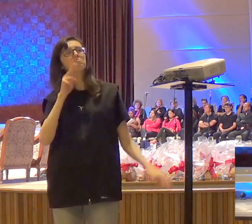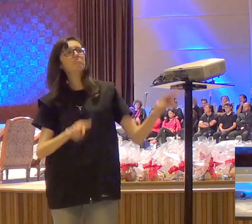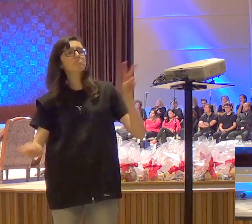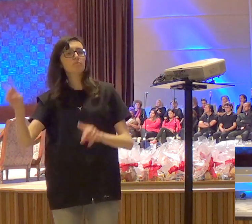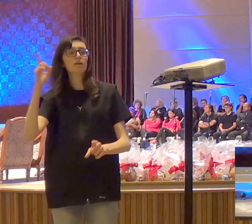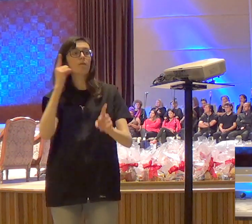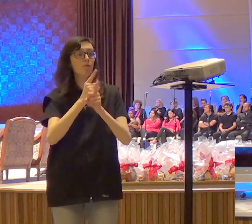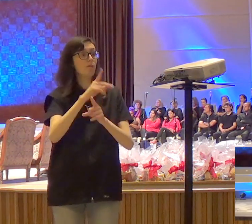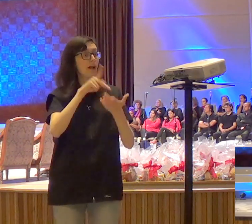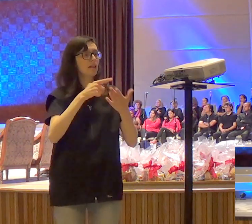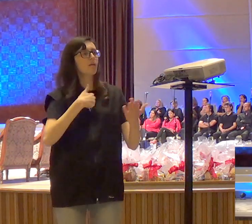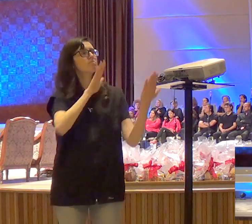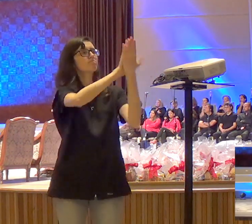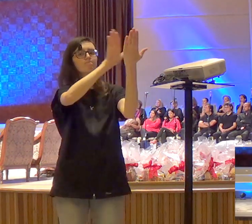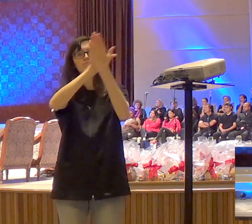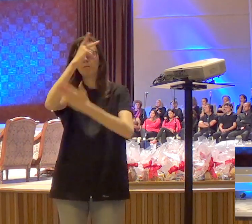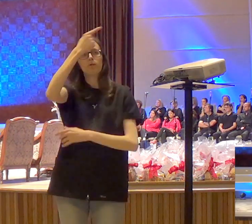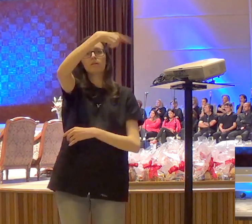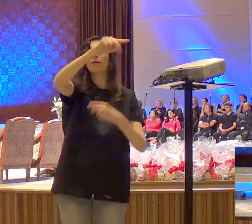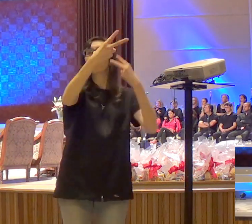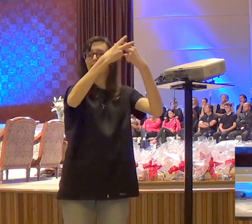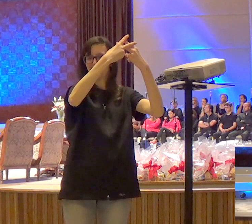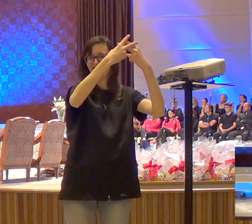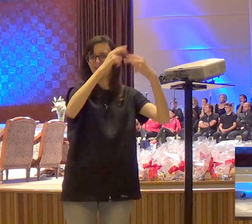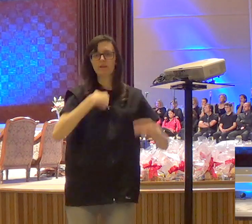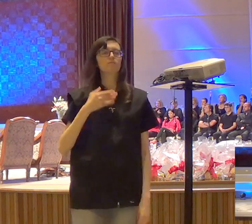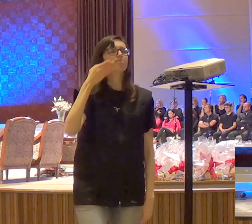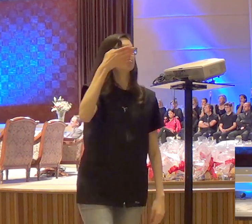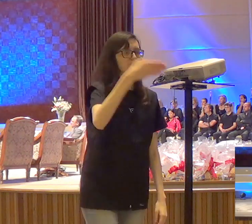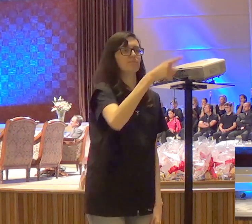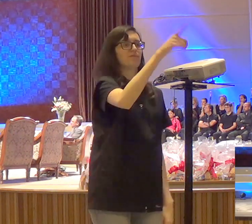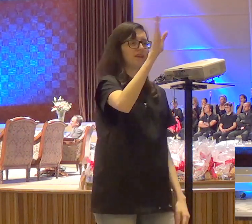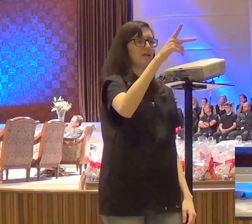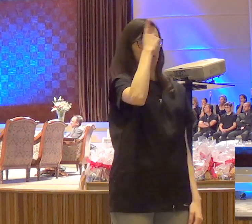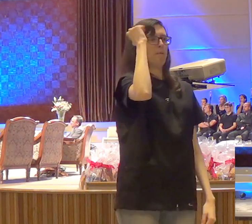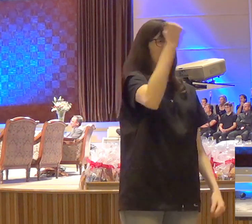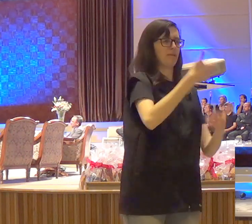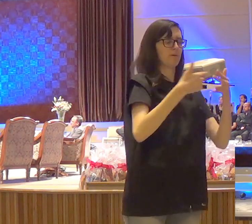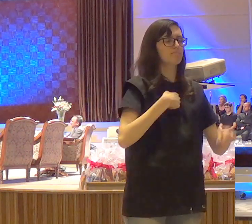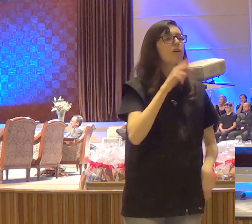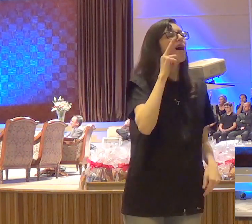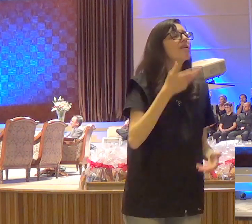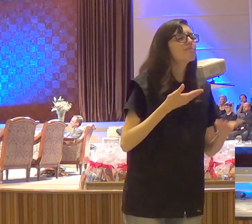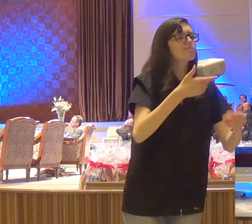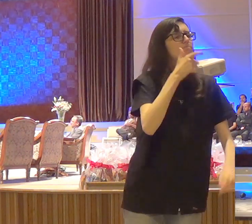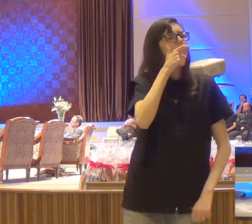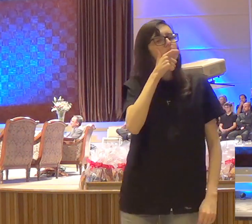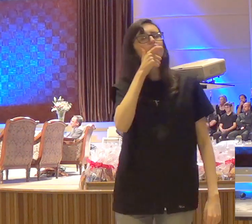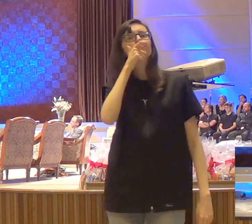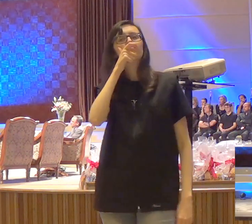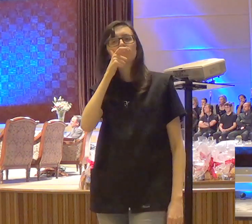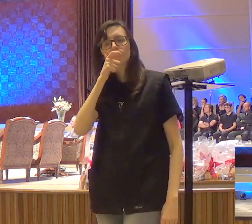encontrar alguns assassinos, and other people, e outras pessoas, that many people in society think are wild caged animals,